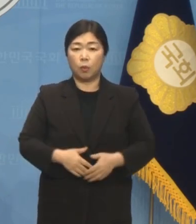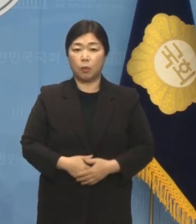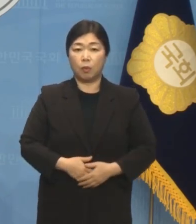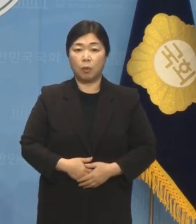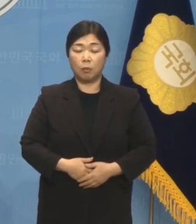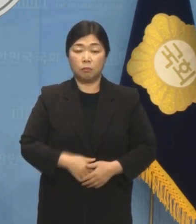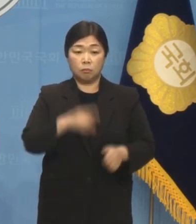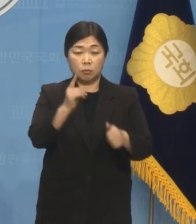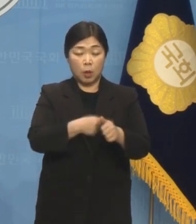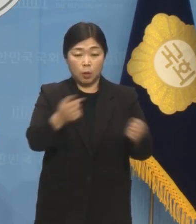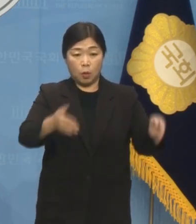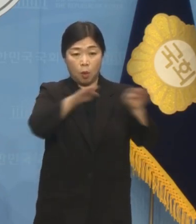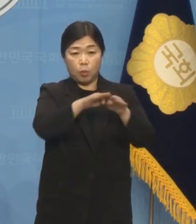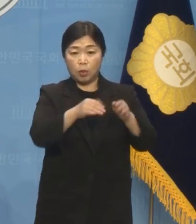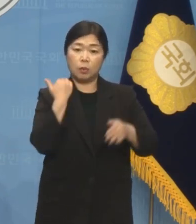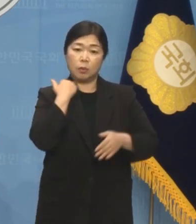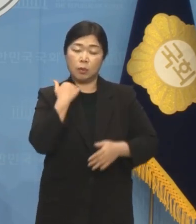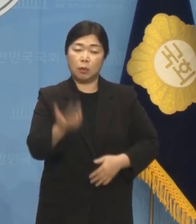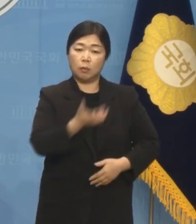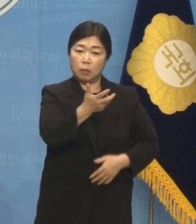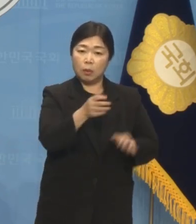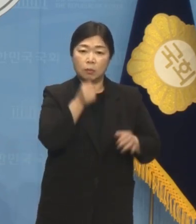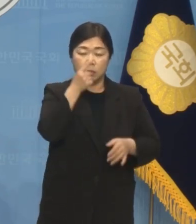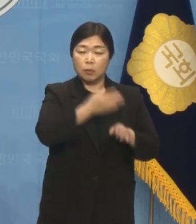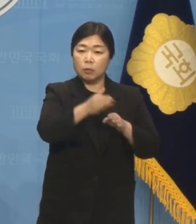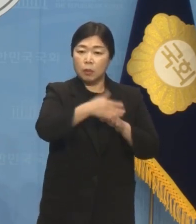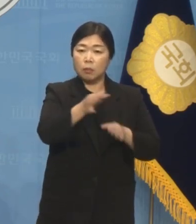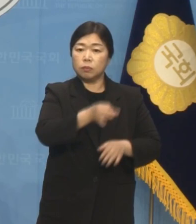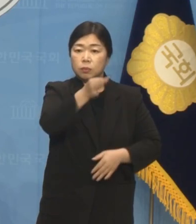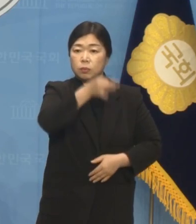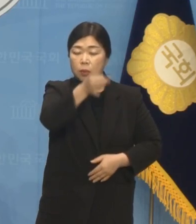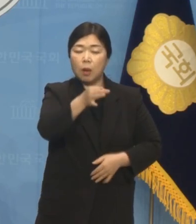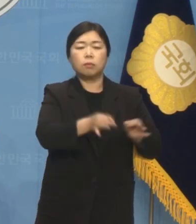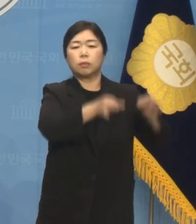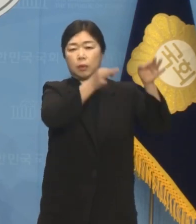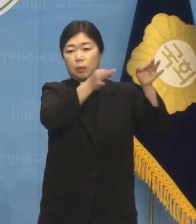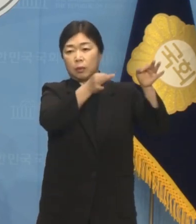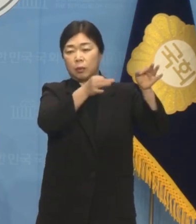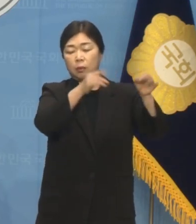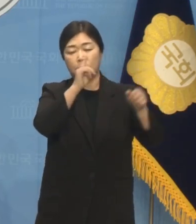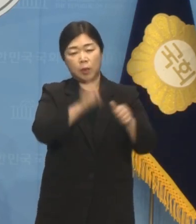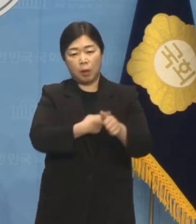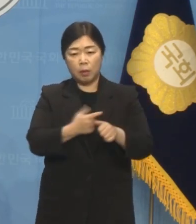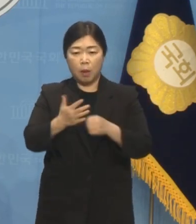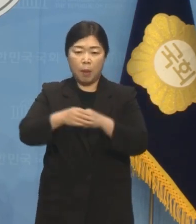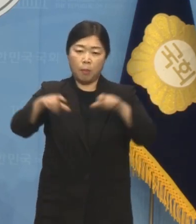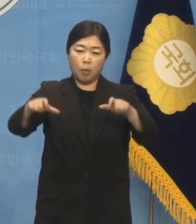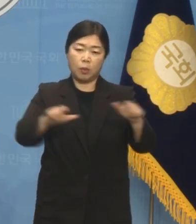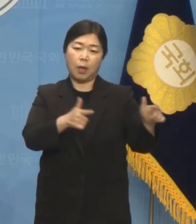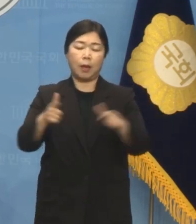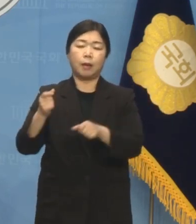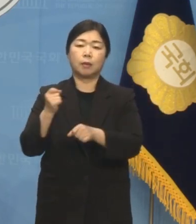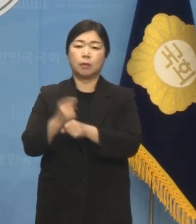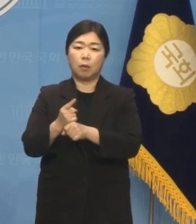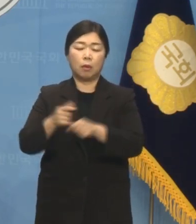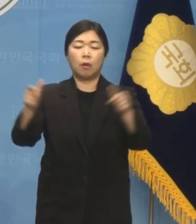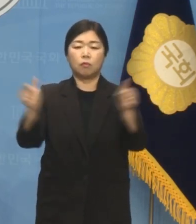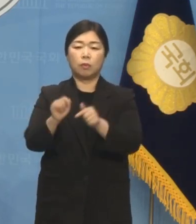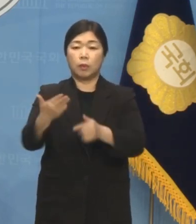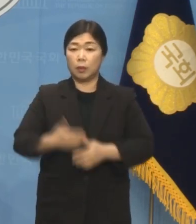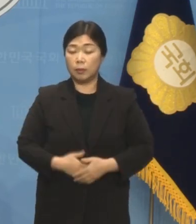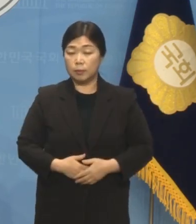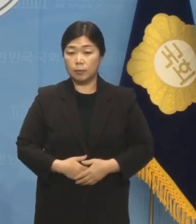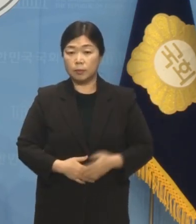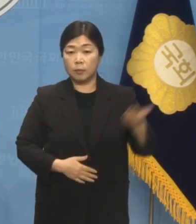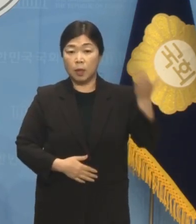더 오르고 우리가 자랑스럽게 여기는 마포의 다양성의 자리는 뺏길 수 있습니다. 먼저